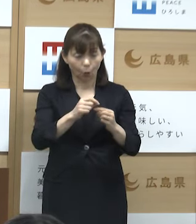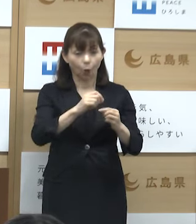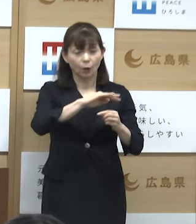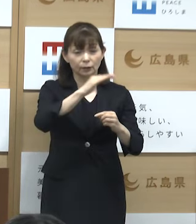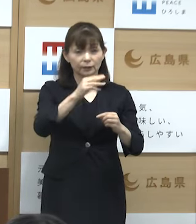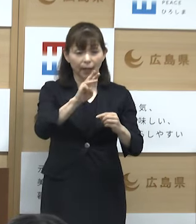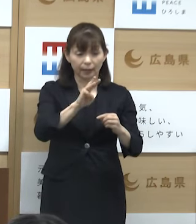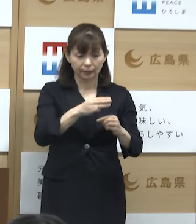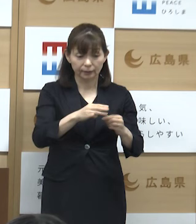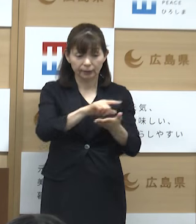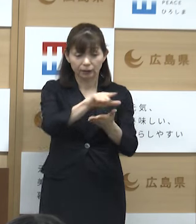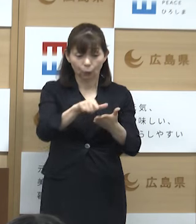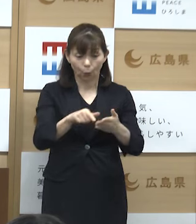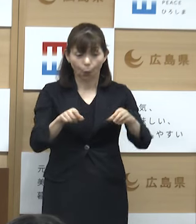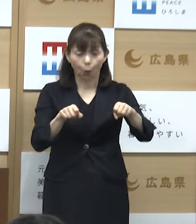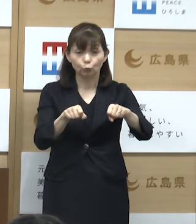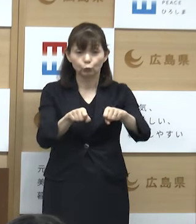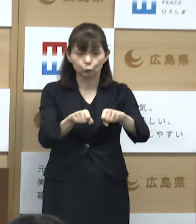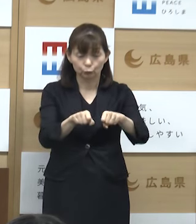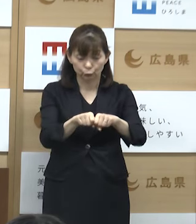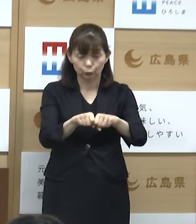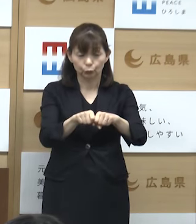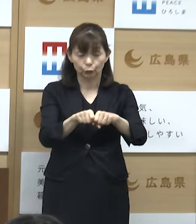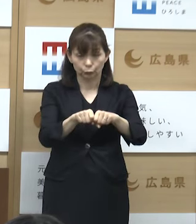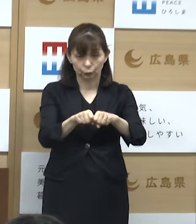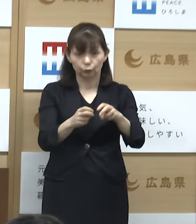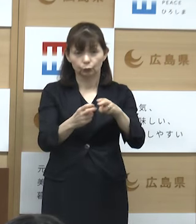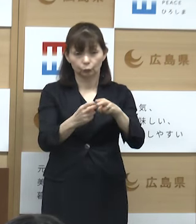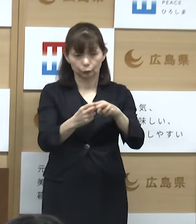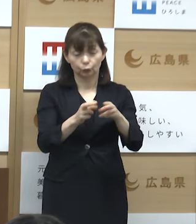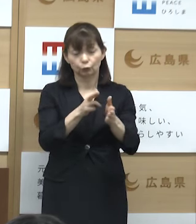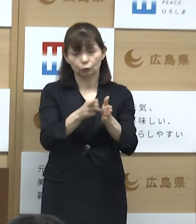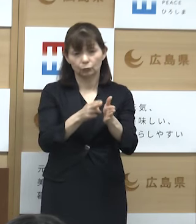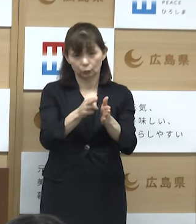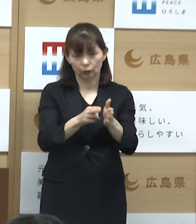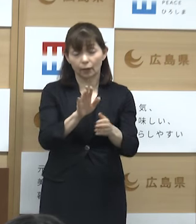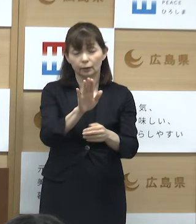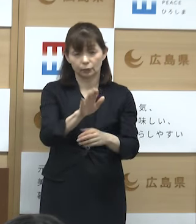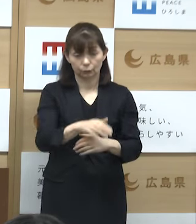線となっているわけでありますけれども、